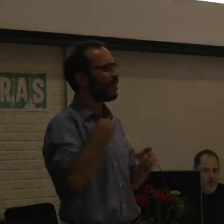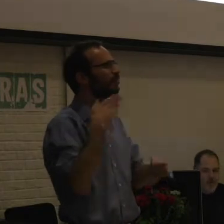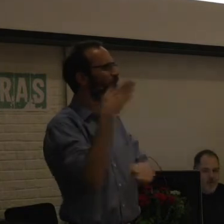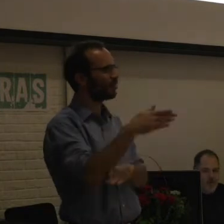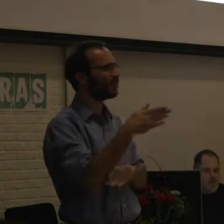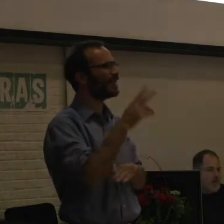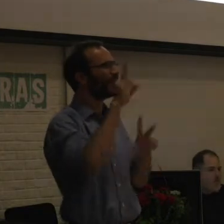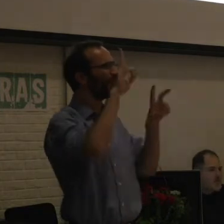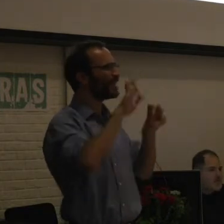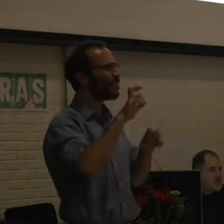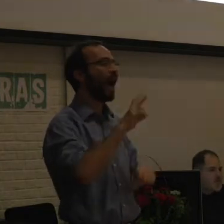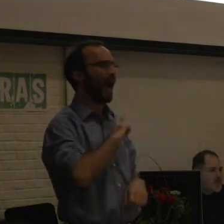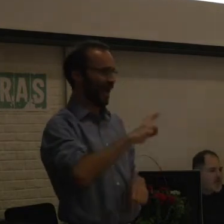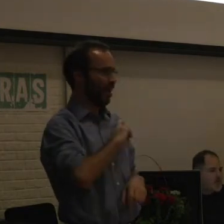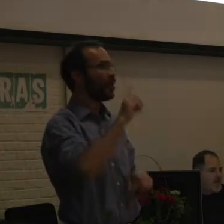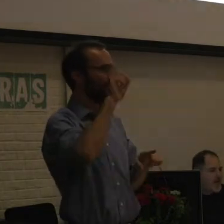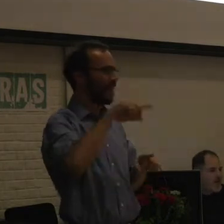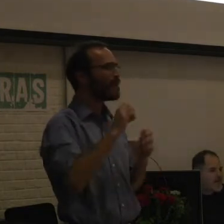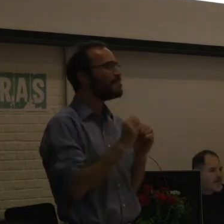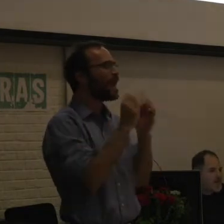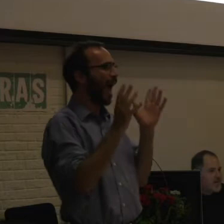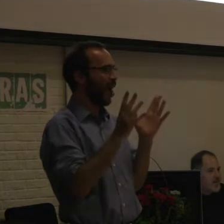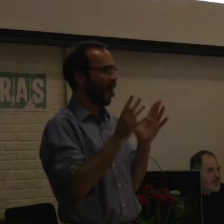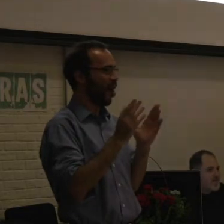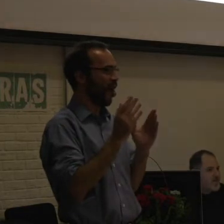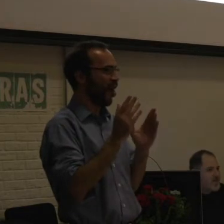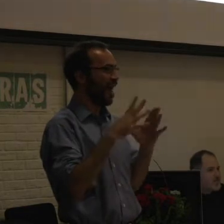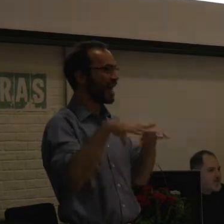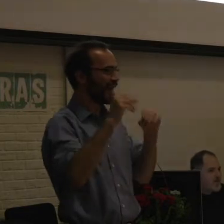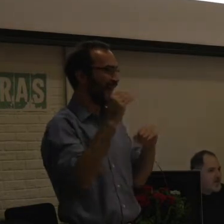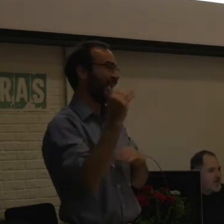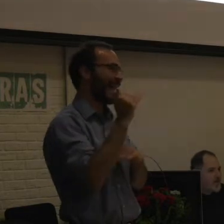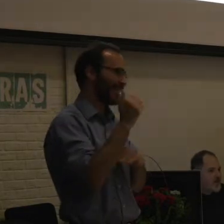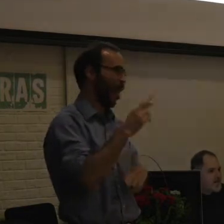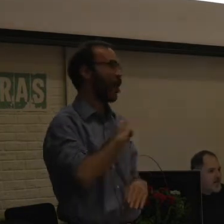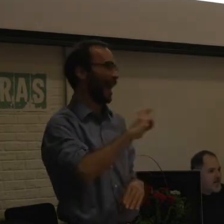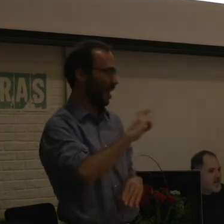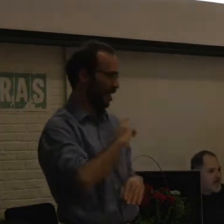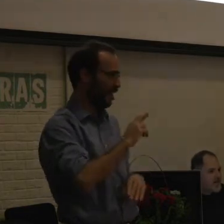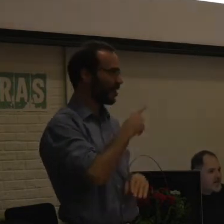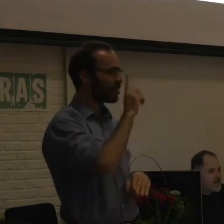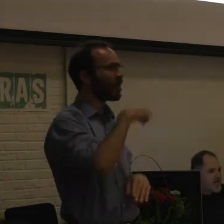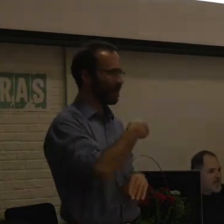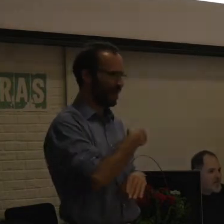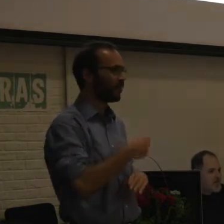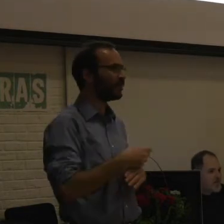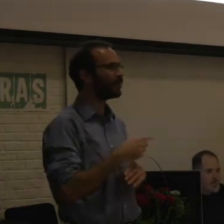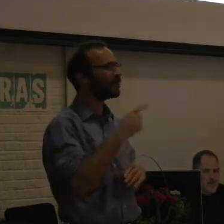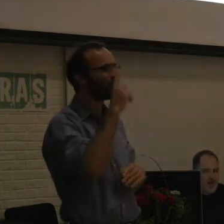a los temas religiosos, los milagros y la Iglesia. Fijaos, por ejemplo, la iglesia que se conserva más antigua de Madrid, que es